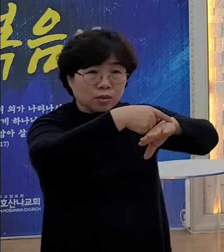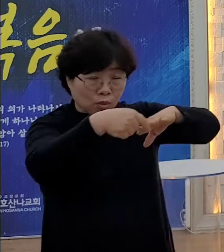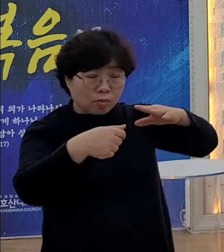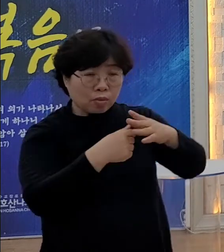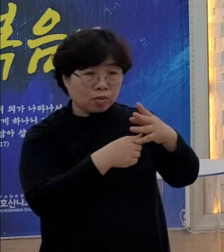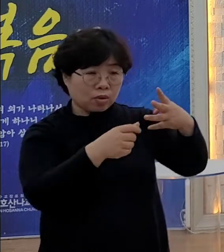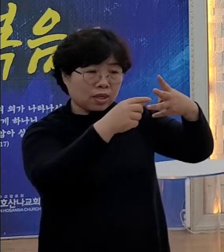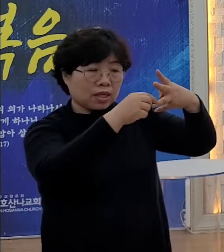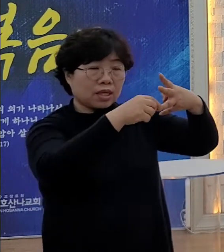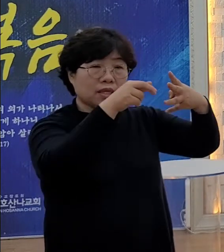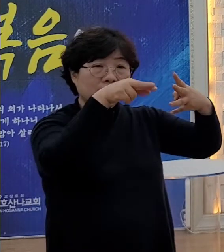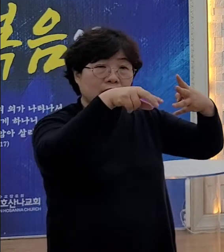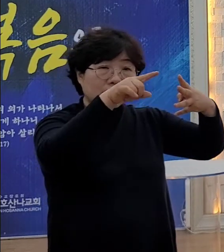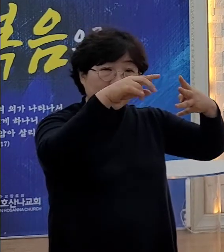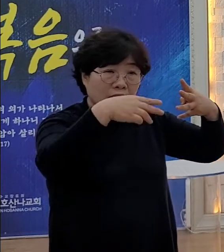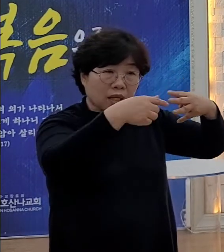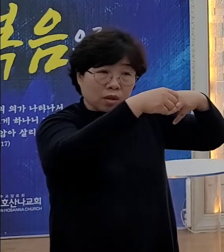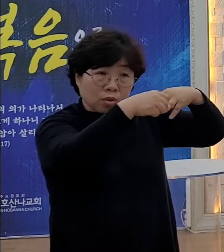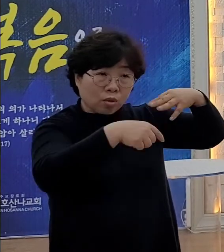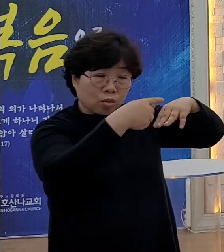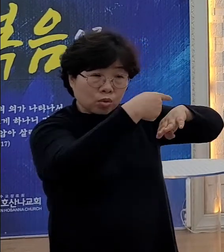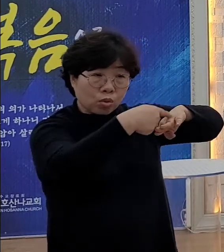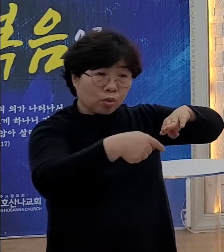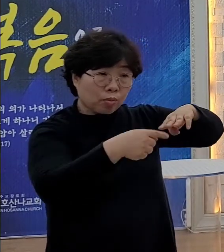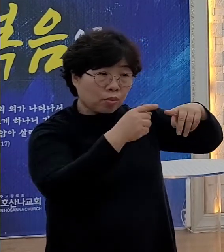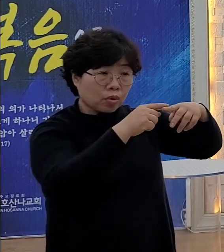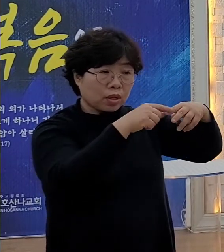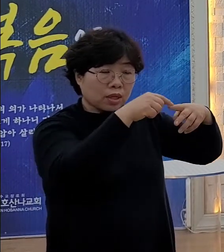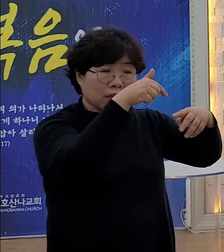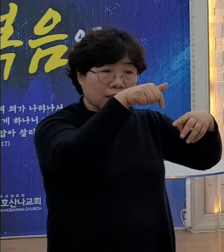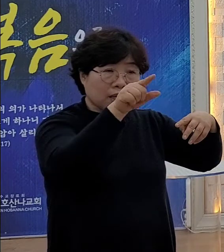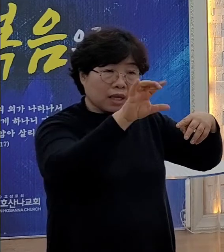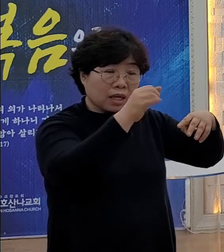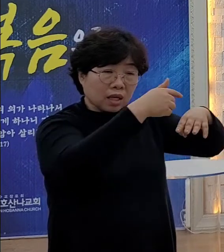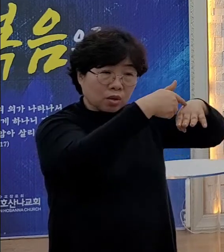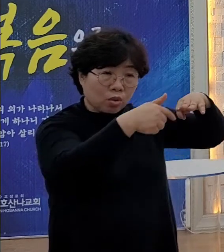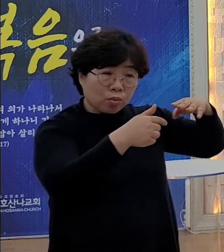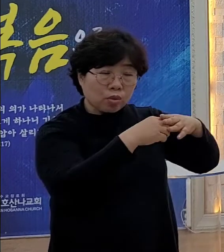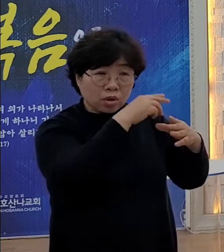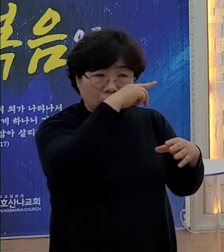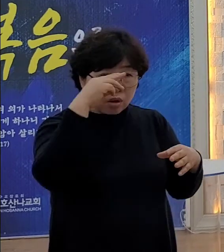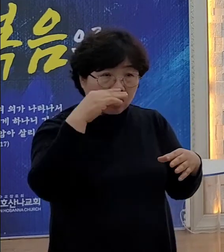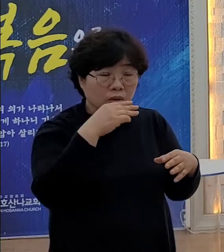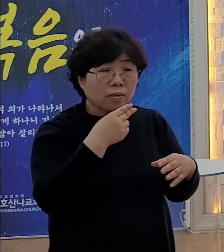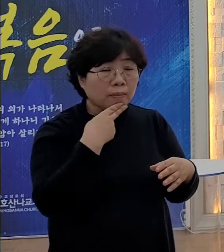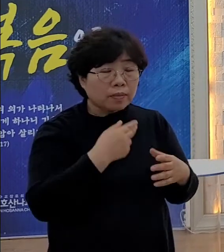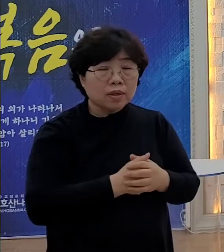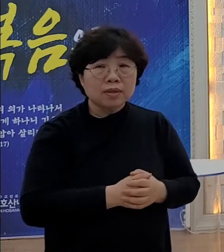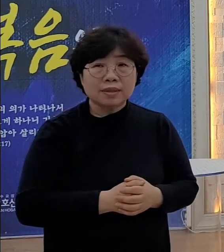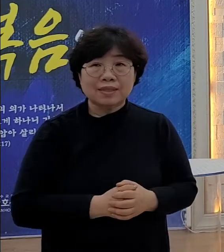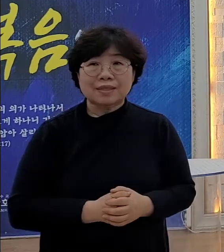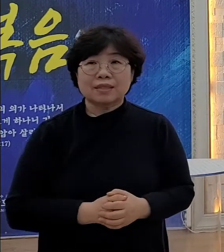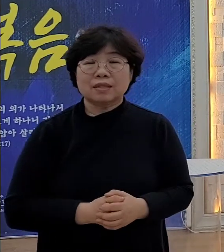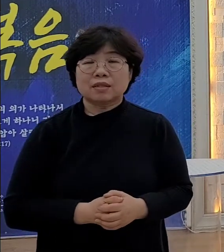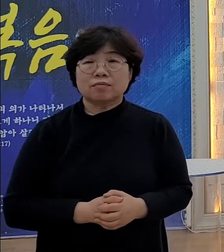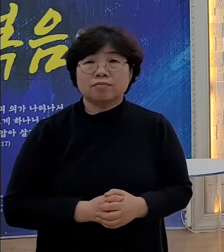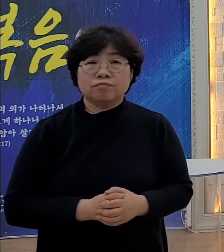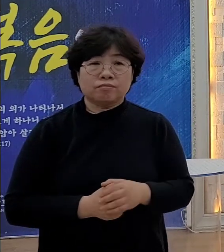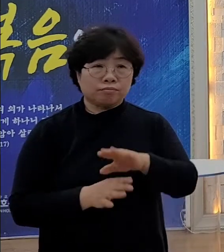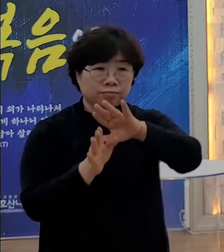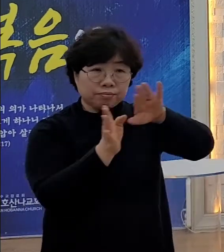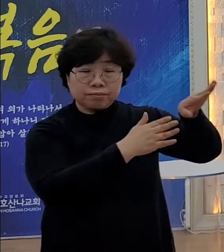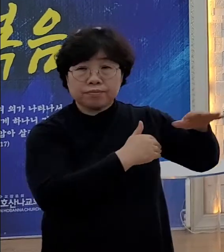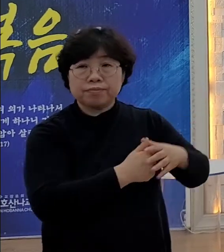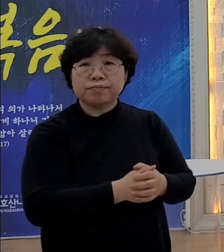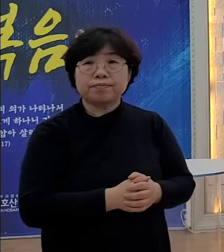자, 그렇다면 자, 불경건이 진노의 원인이었고 두 번째는 뭐였어요? 불의. 자, 그럼 불의는 뭘까요?